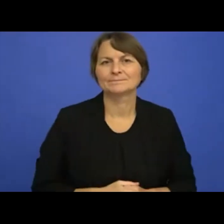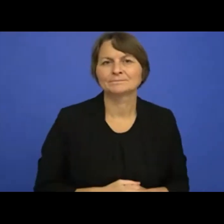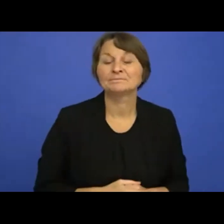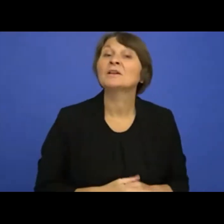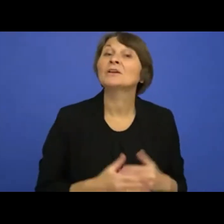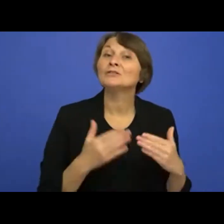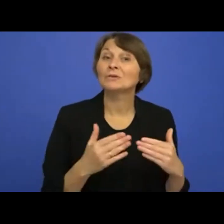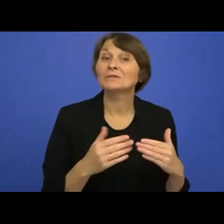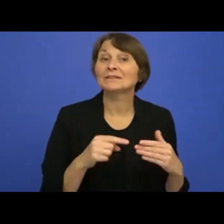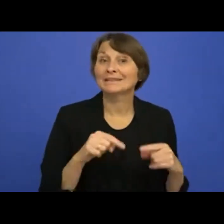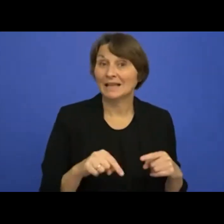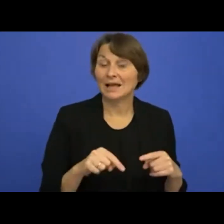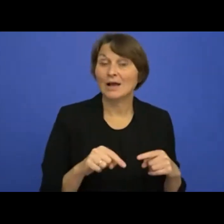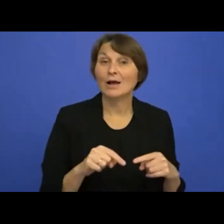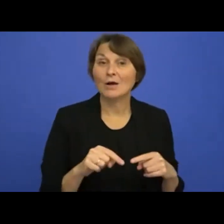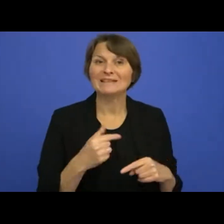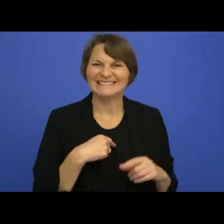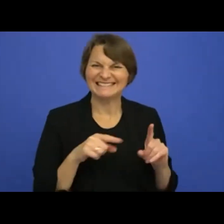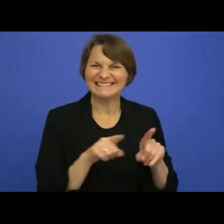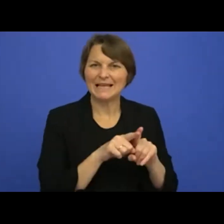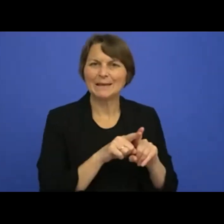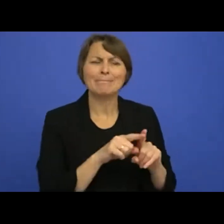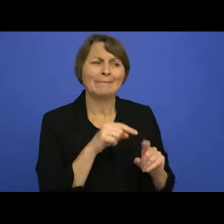inclusifs pour tous les enfants.